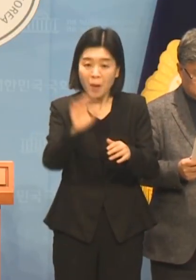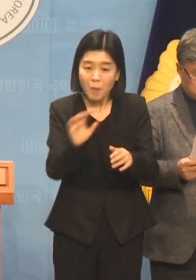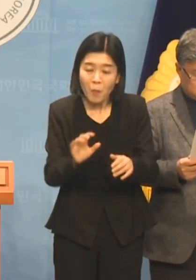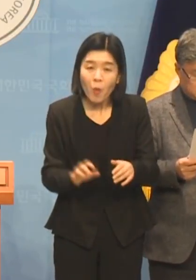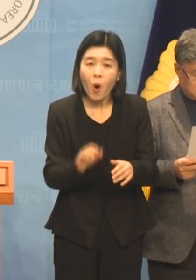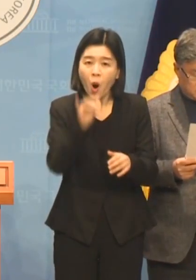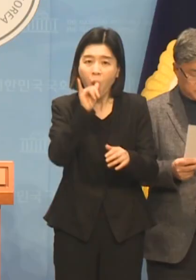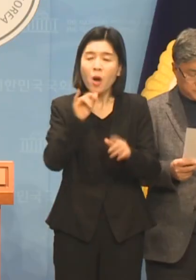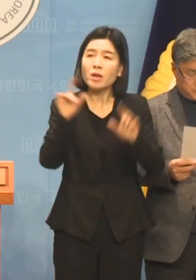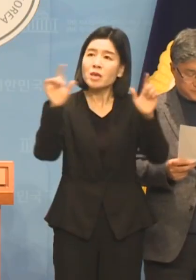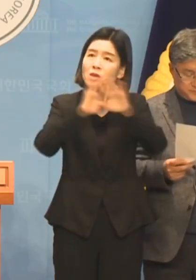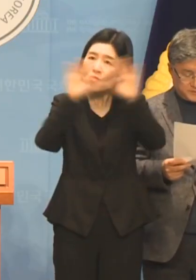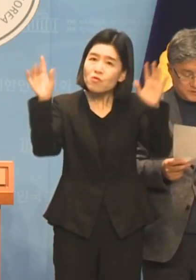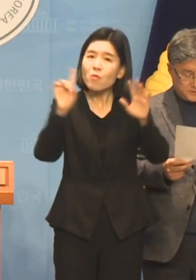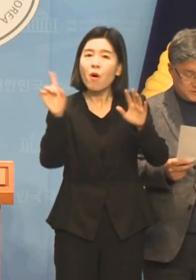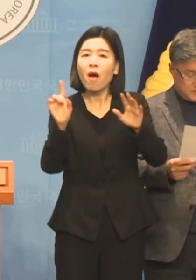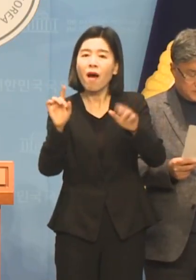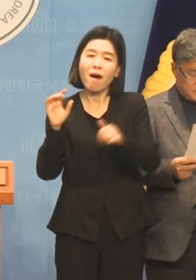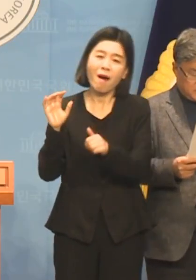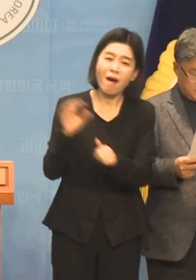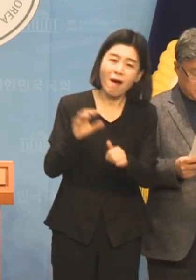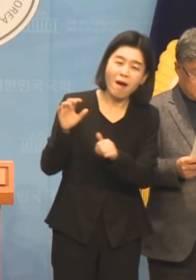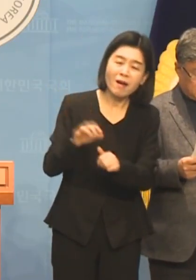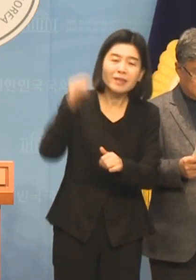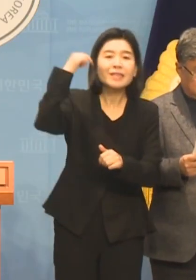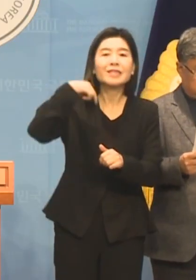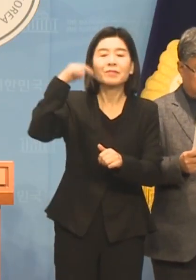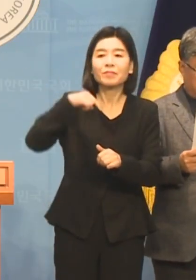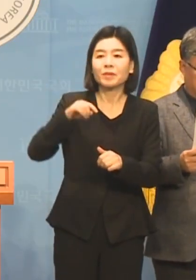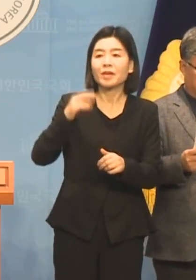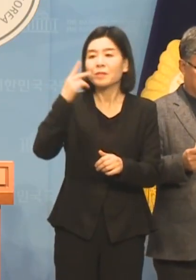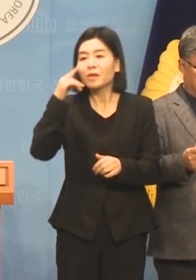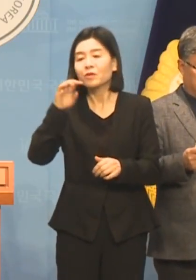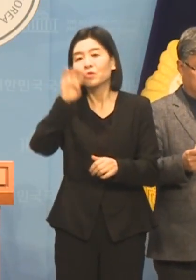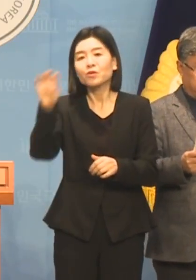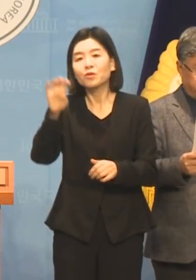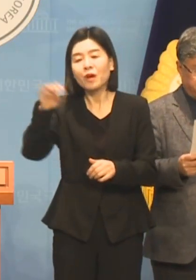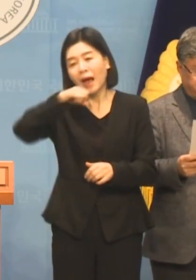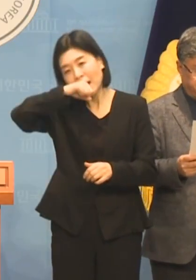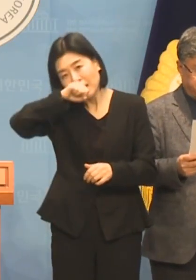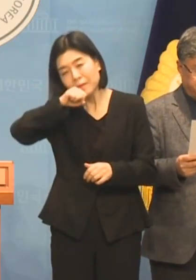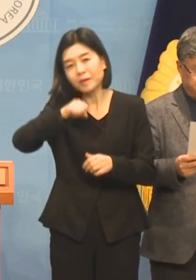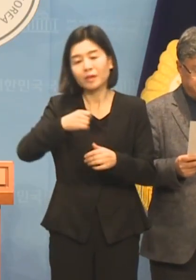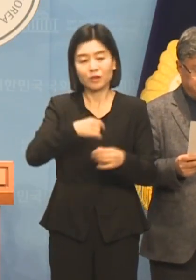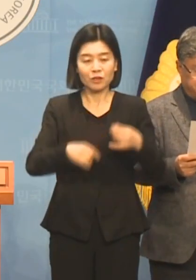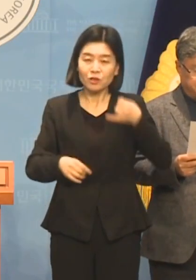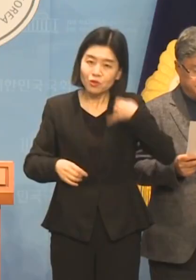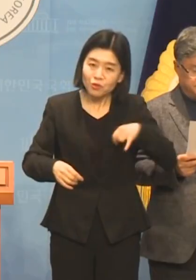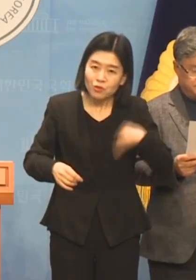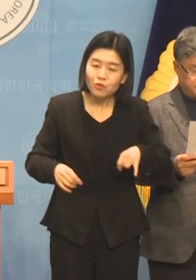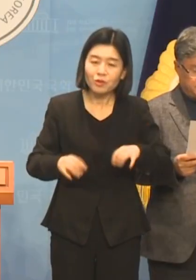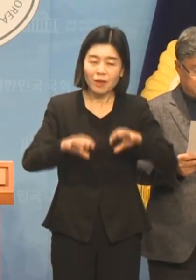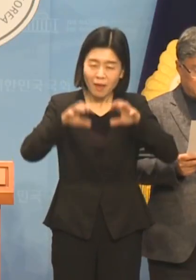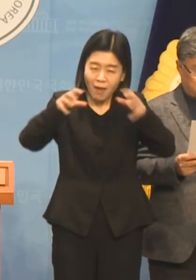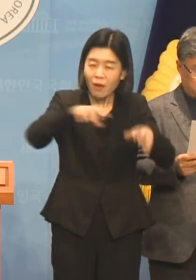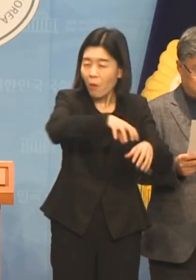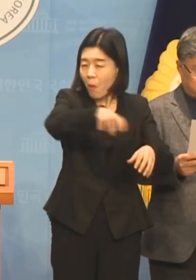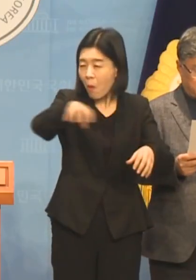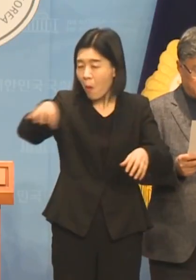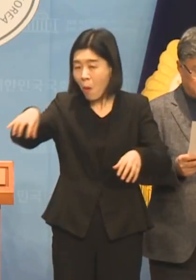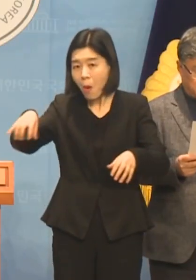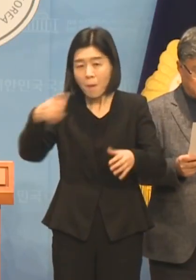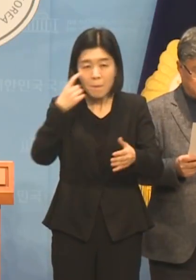불리는 현상이 이미 미국, 유럽, 아프리카, 중국 등 전 세계 곳곳에서 관측되고